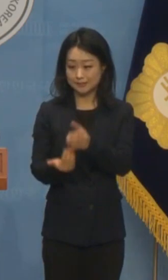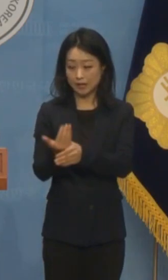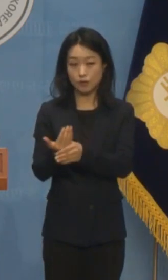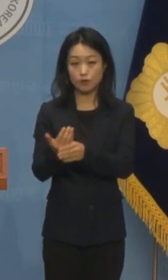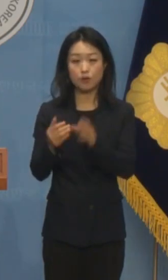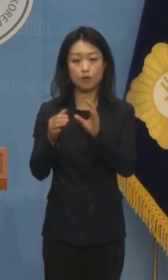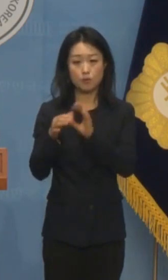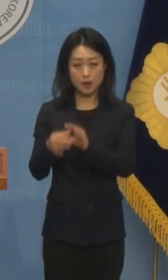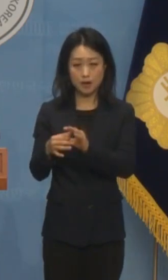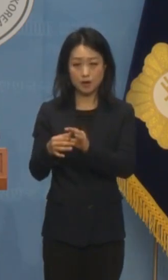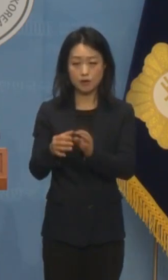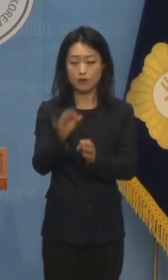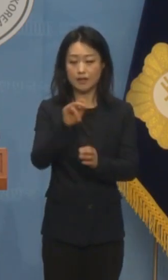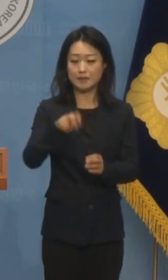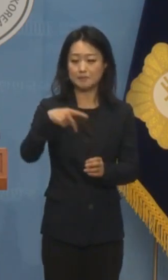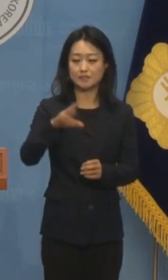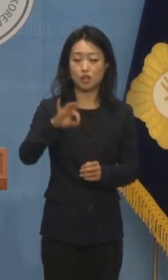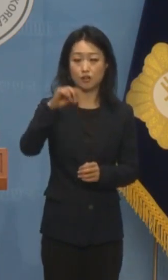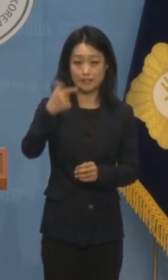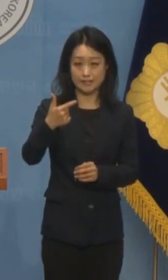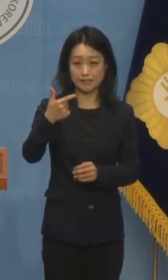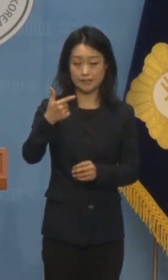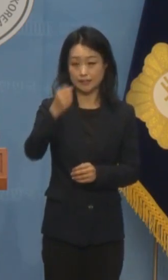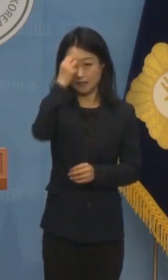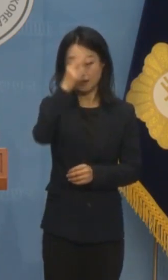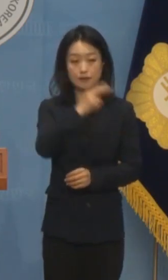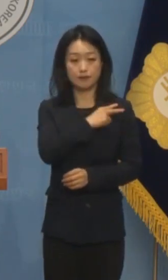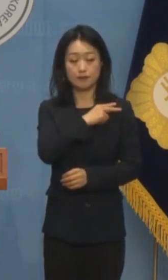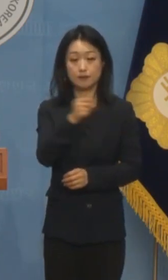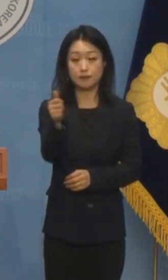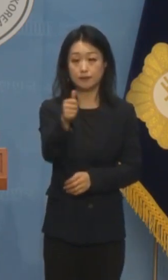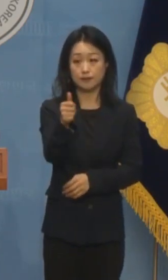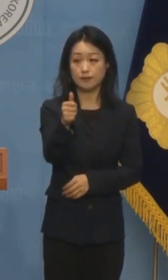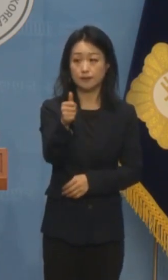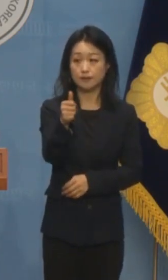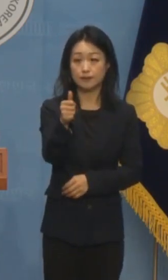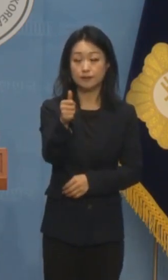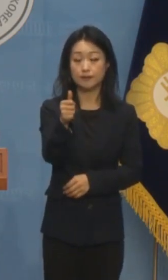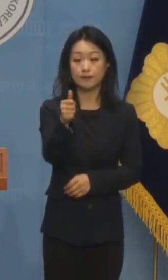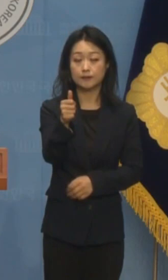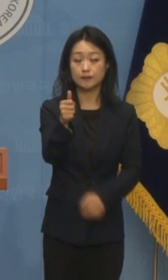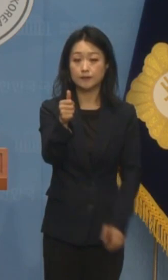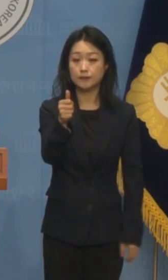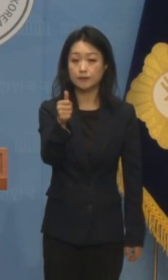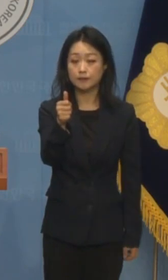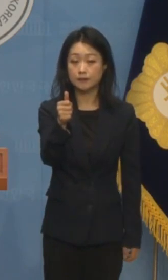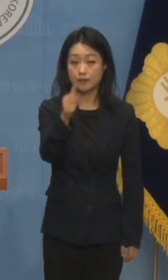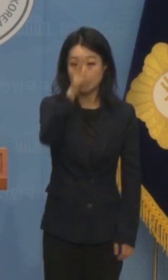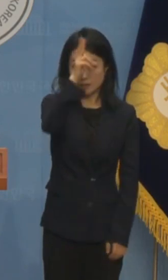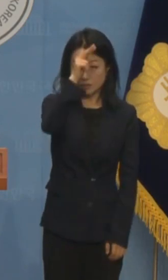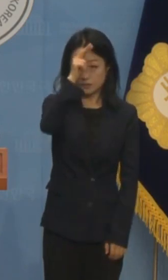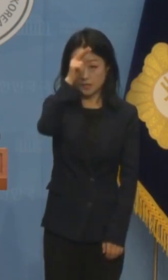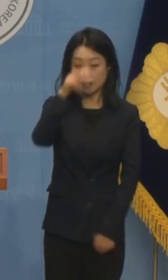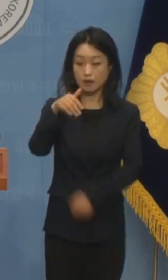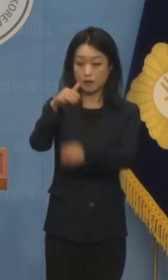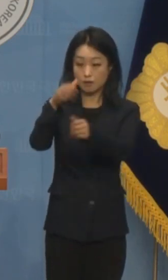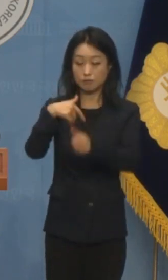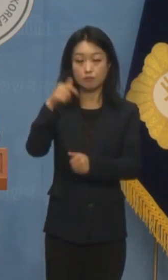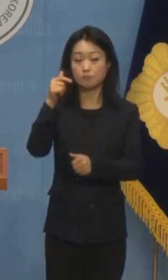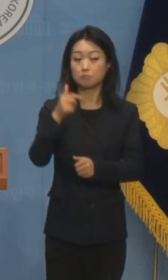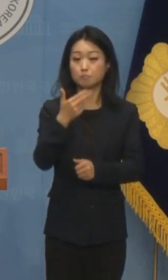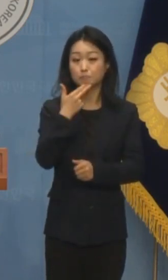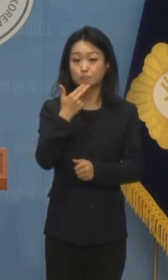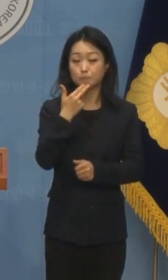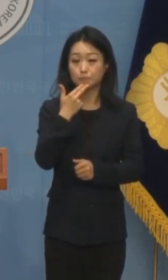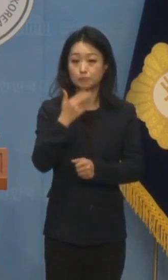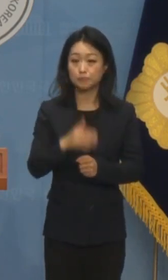인물인 임성근 전 해병대 단 1사단장 마저 경찰 불송치 된 마당에